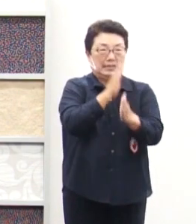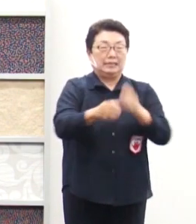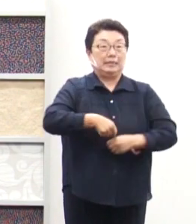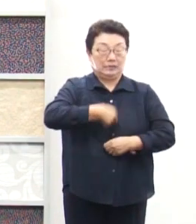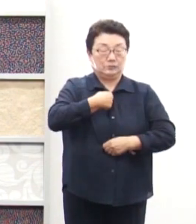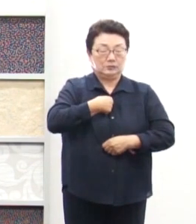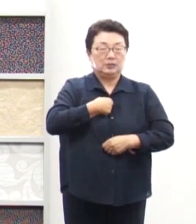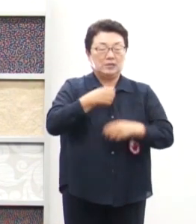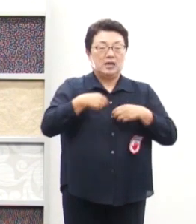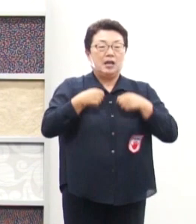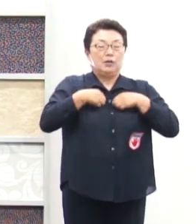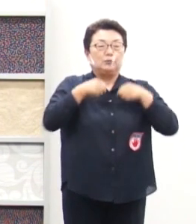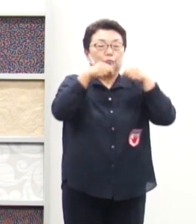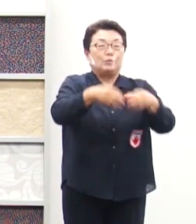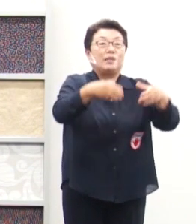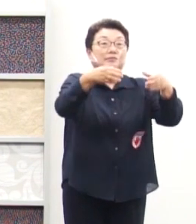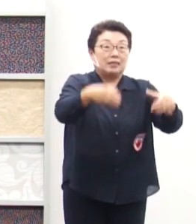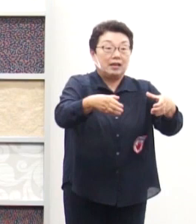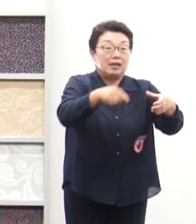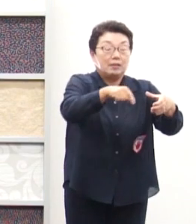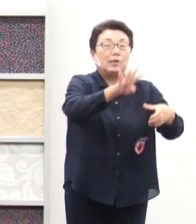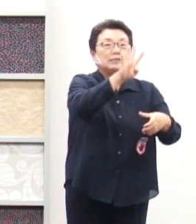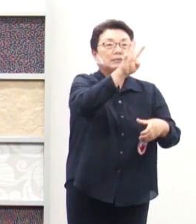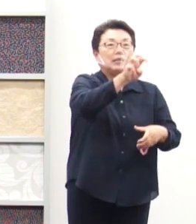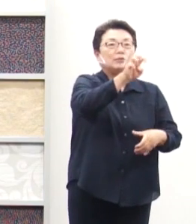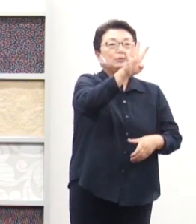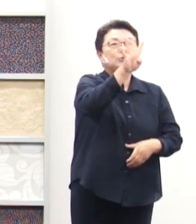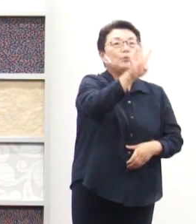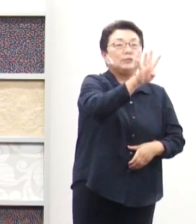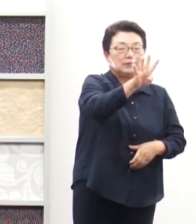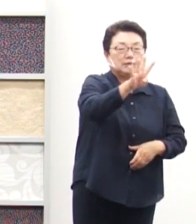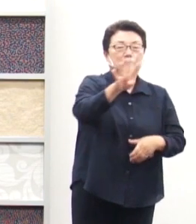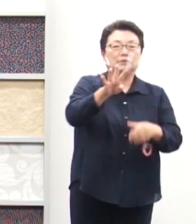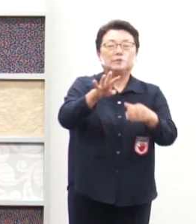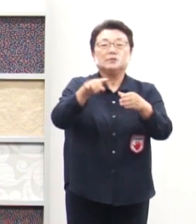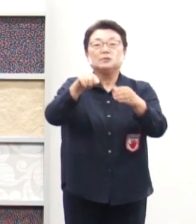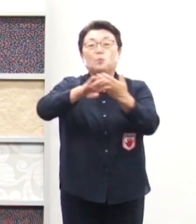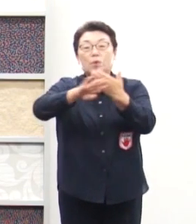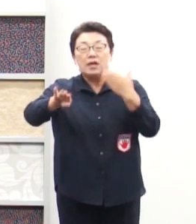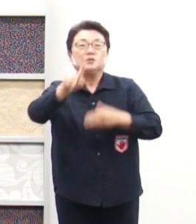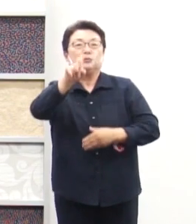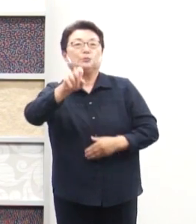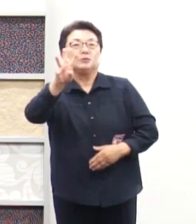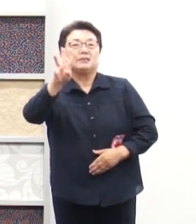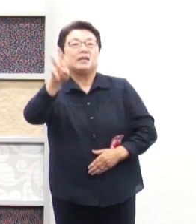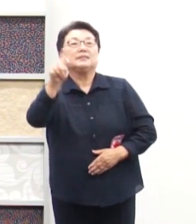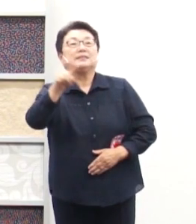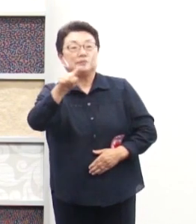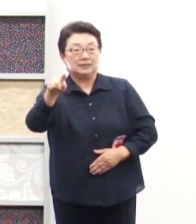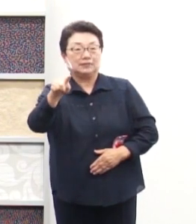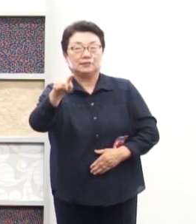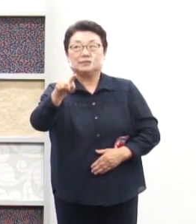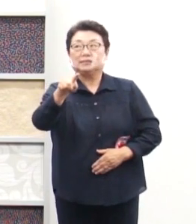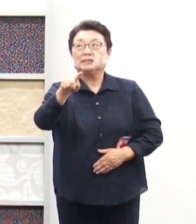スター関係の方が34名、クラスターでない方が13名、こういう、こと